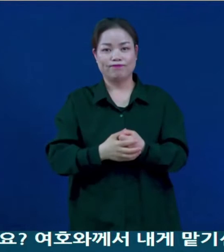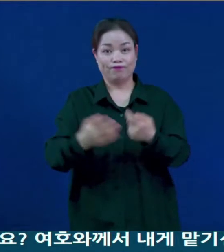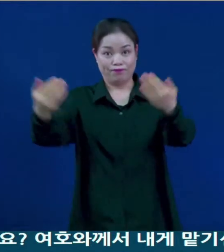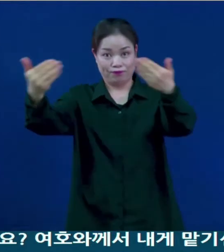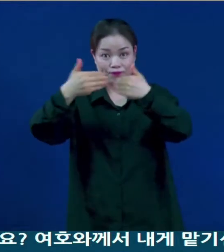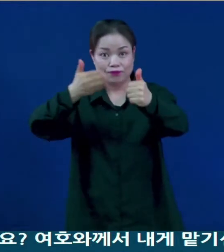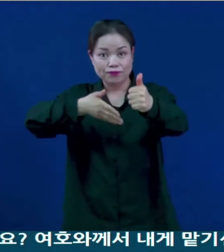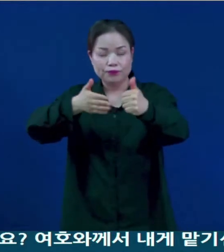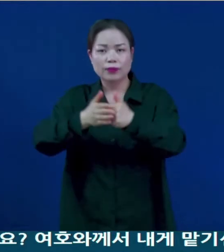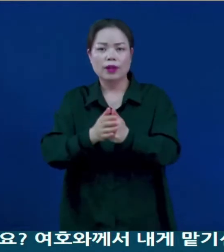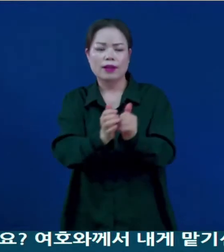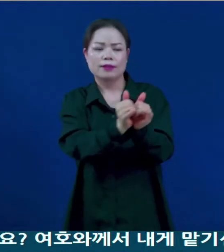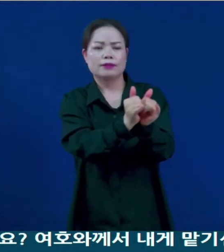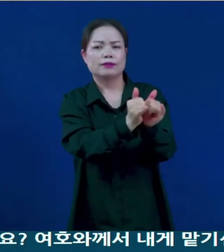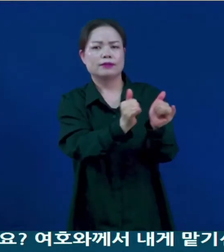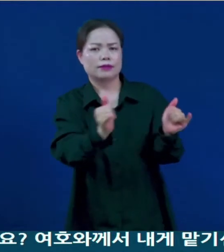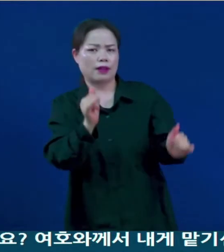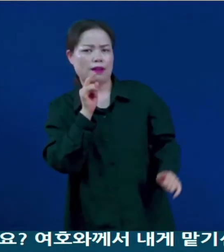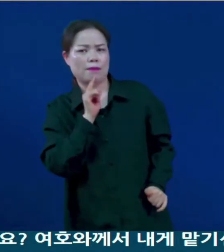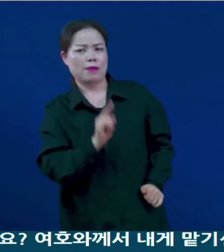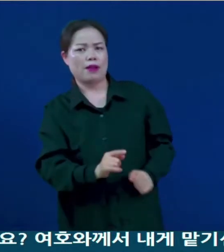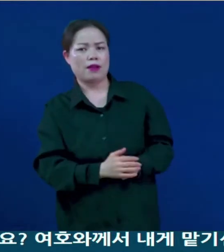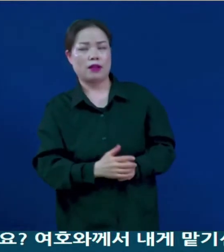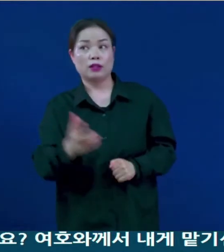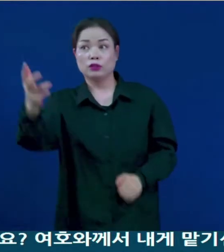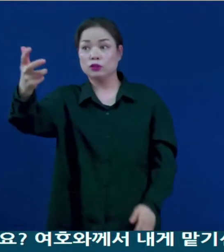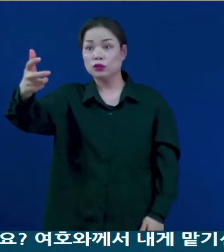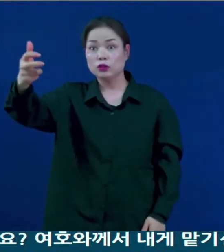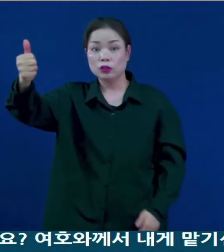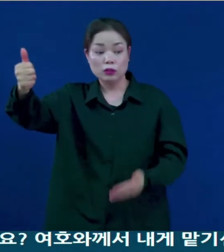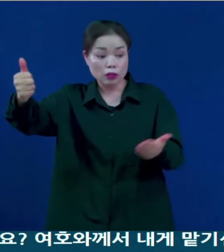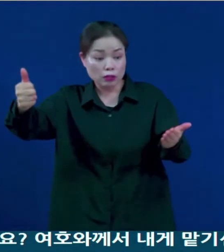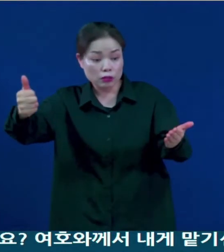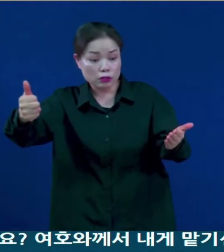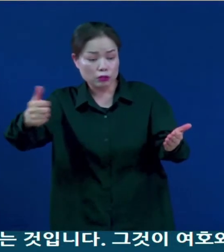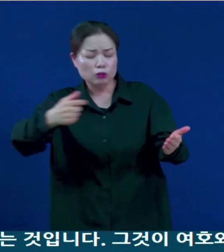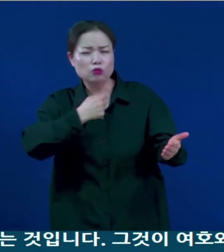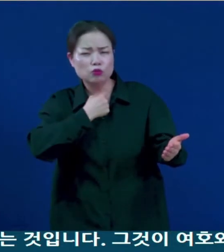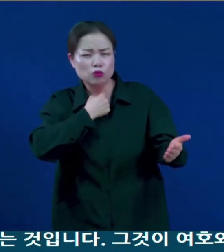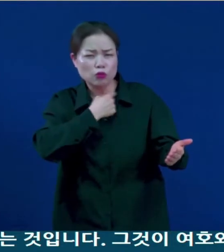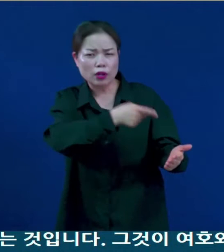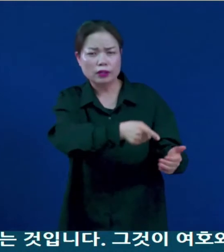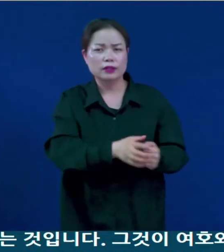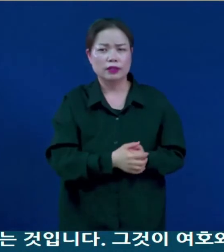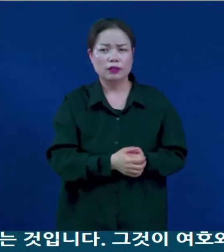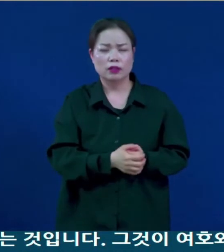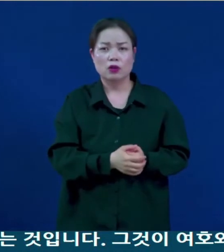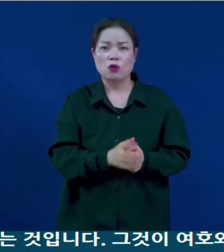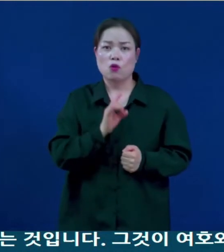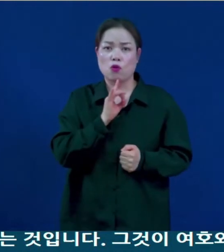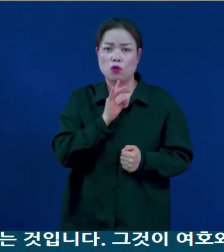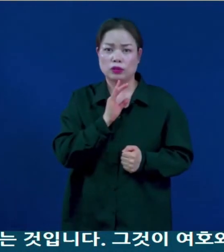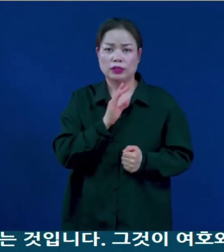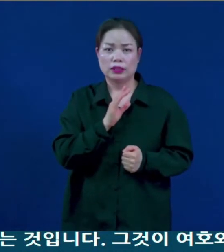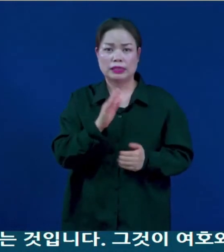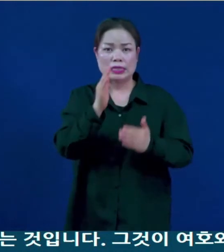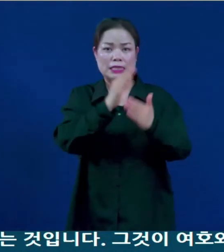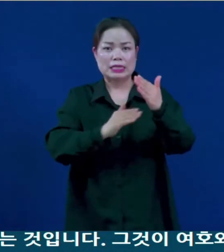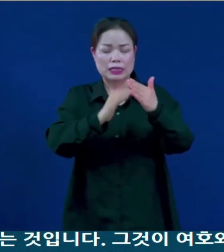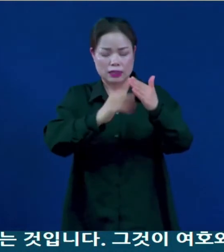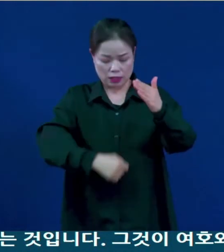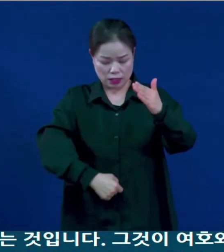들어보십시오. 사람아, 여호와께서 네게 구하시는 것은 오직